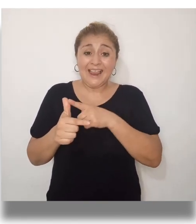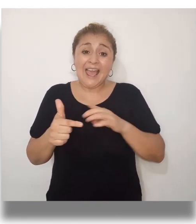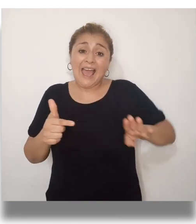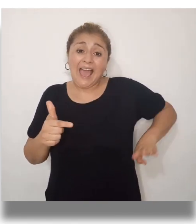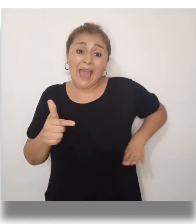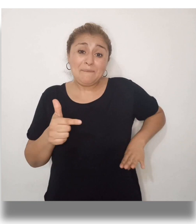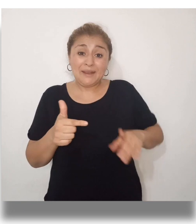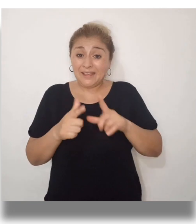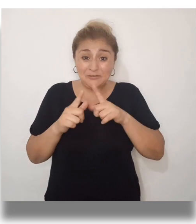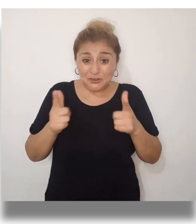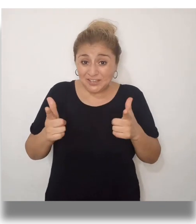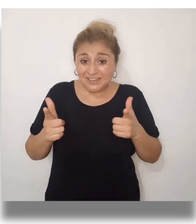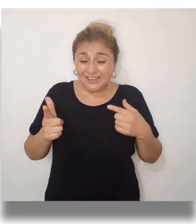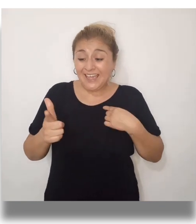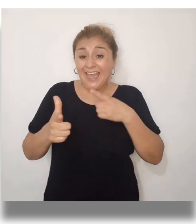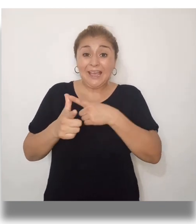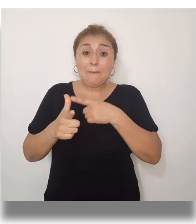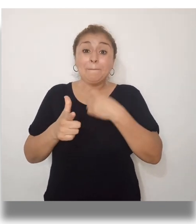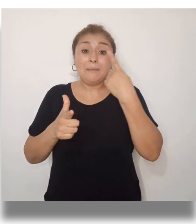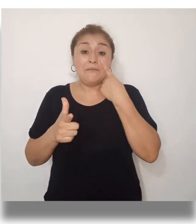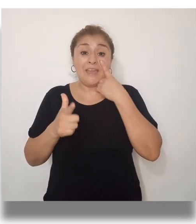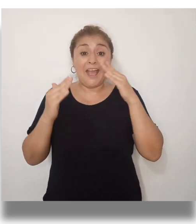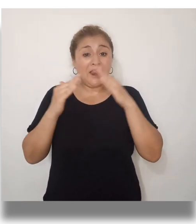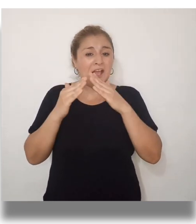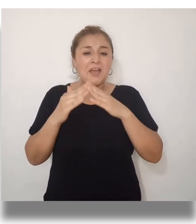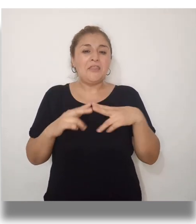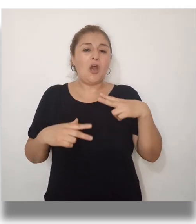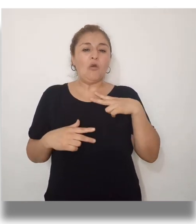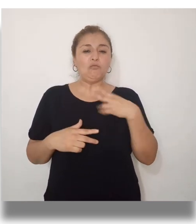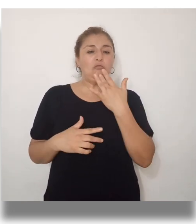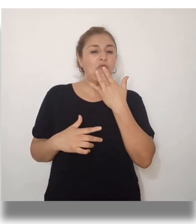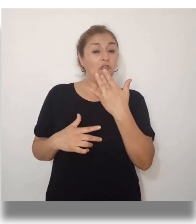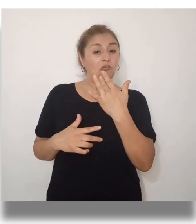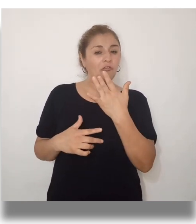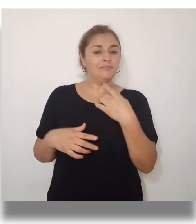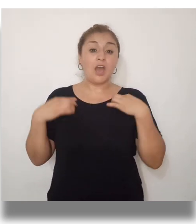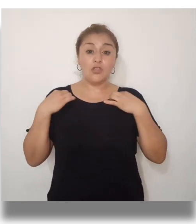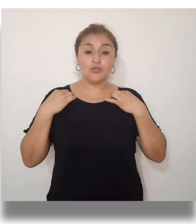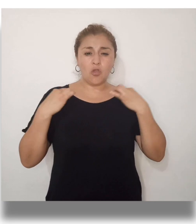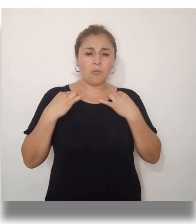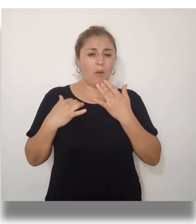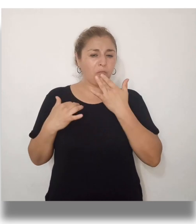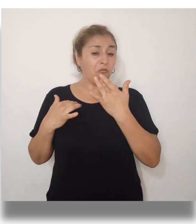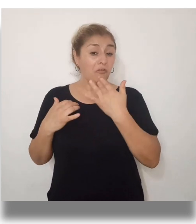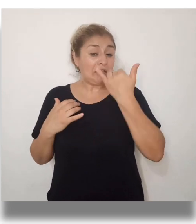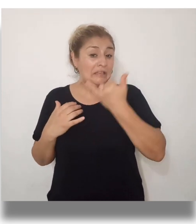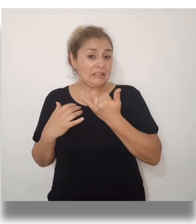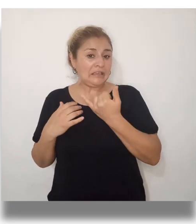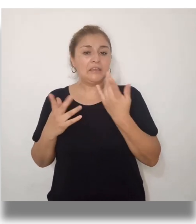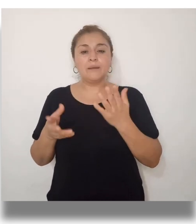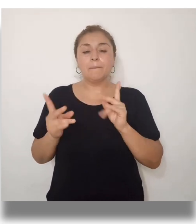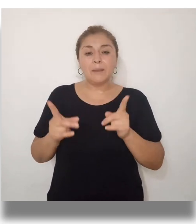hambre él vivía en una casa repleta de bienes no le faltaba nada ni comida ni